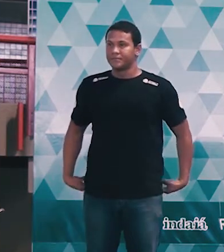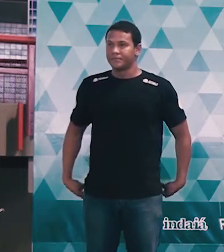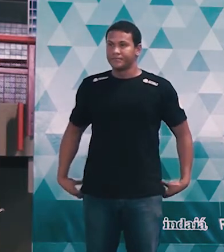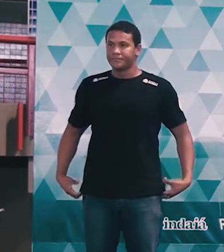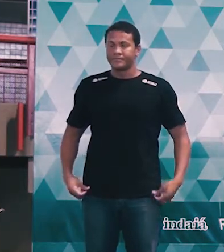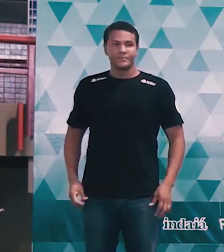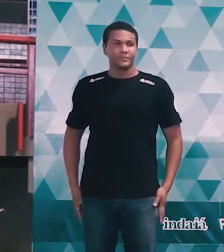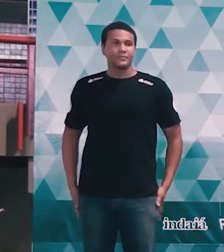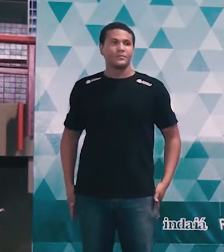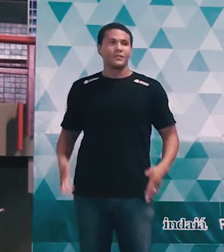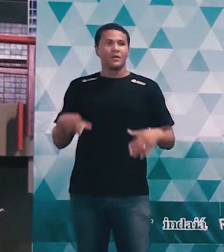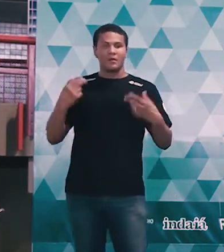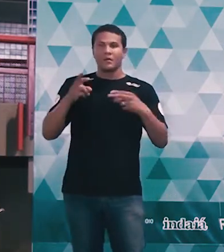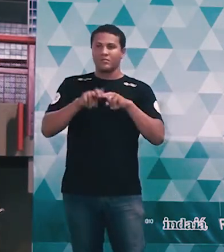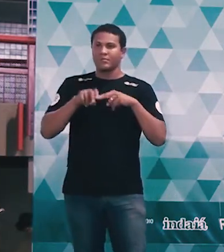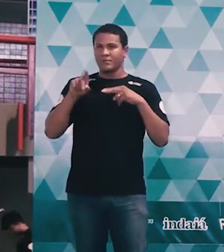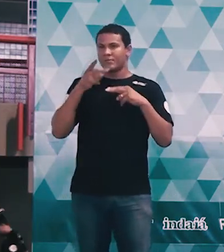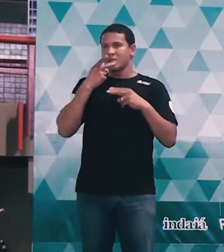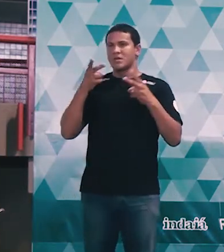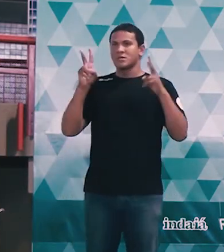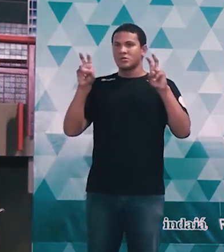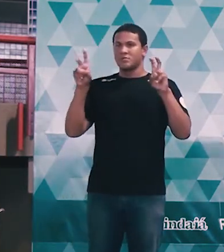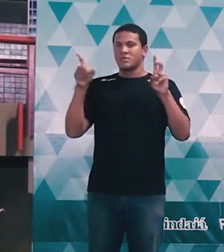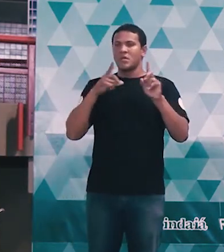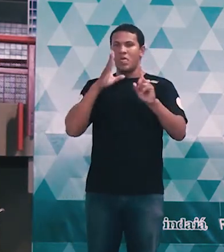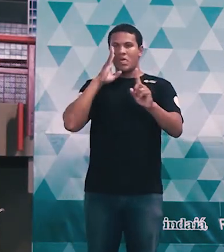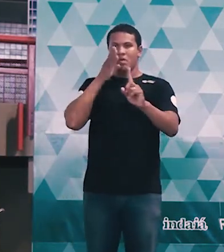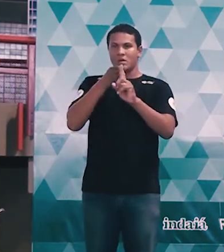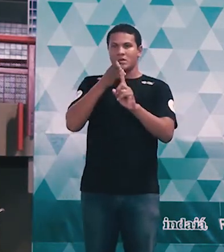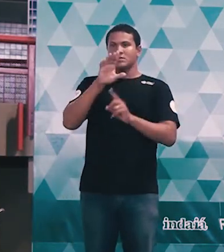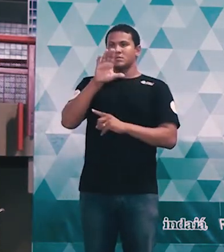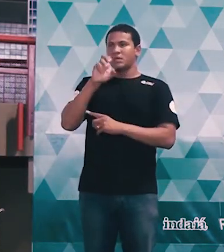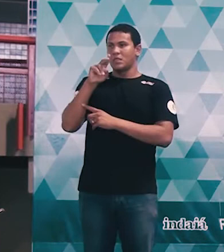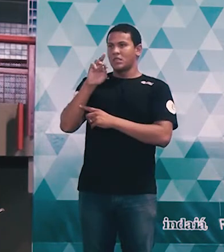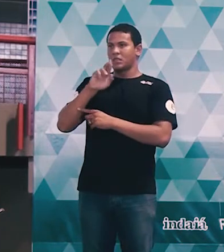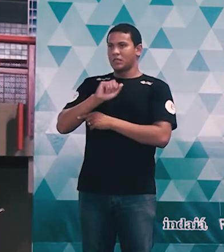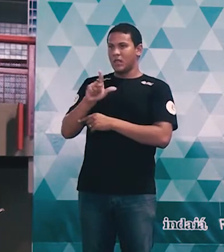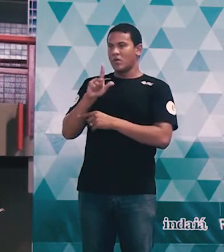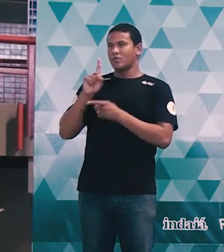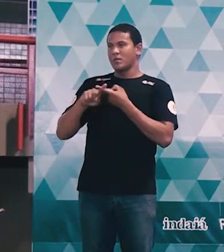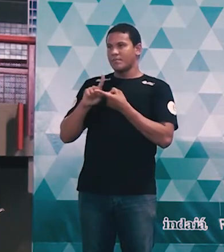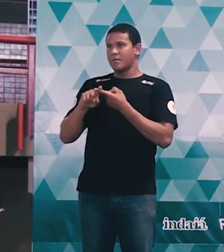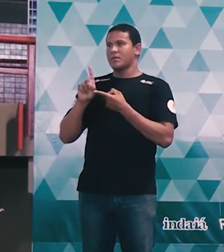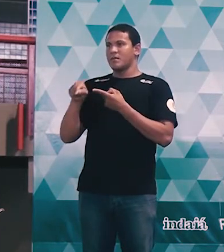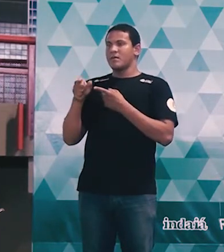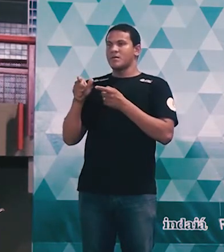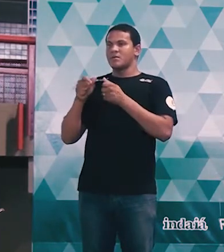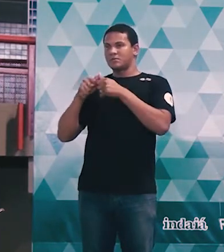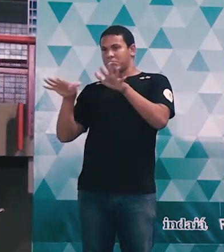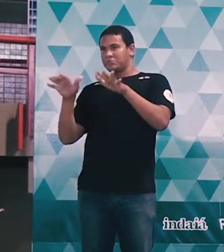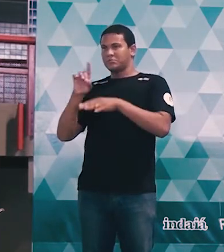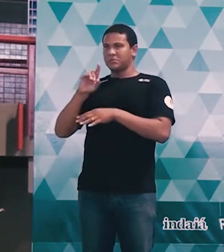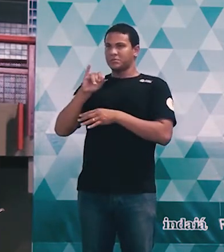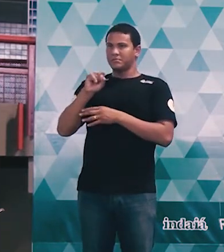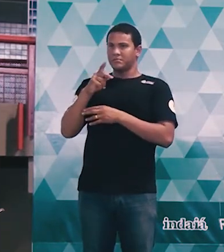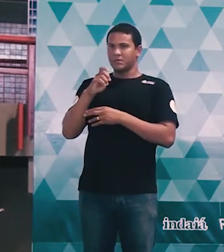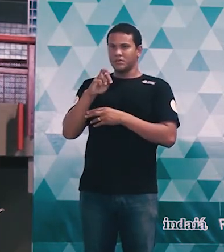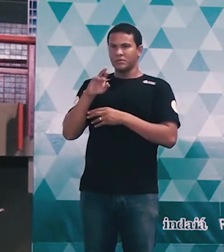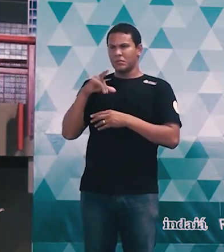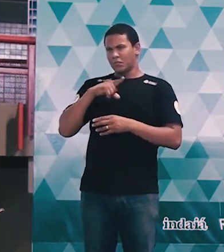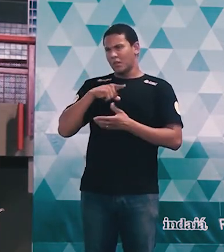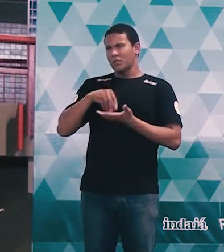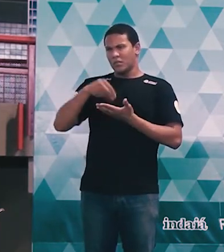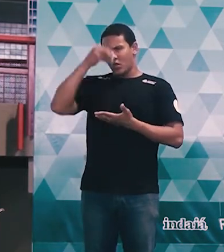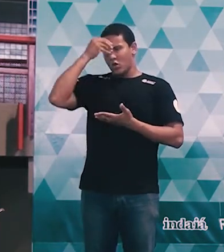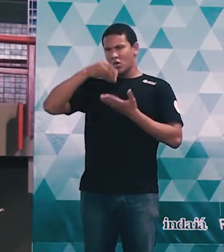Então hoje a gente vai falar de medidas de tendência central e dispersão. A teoria se encontra toda na apostila de